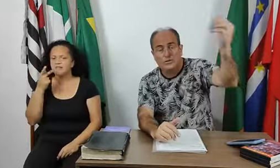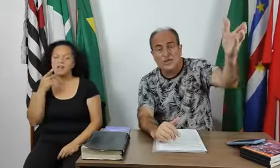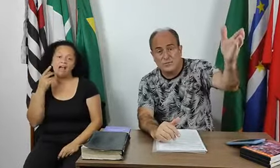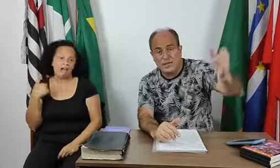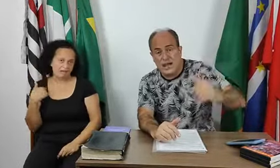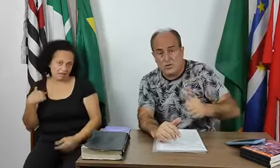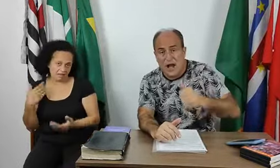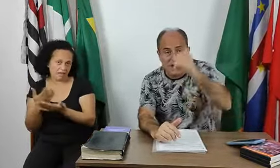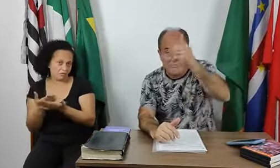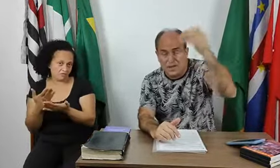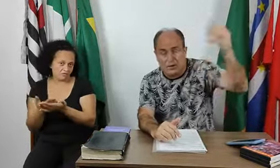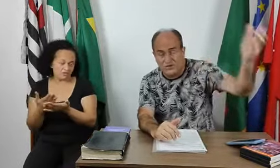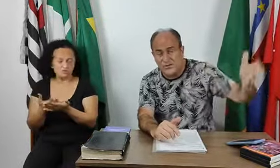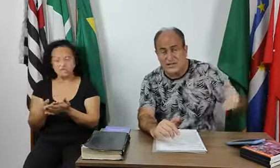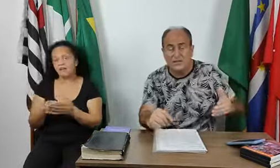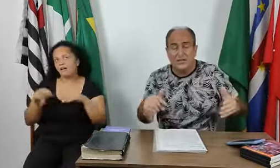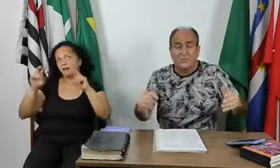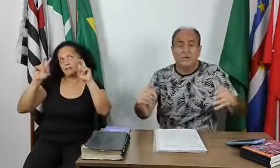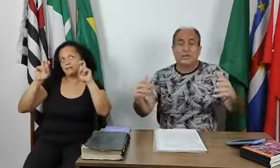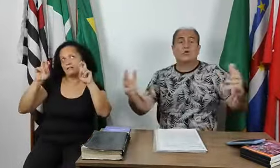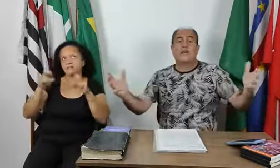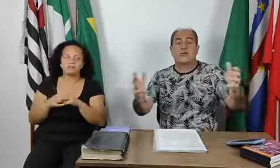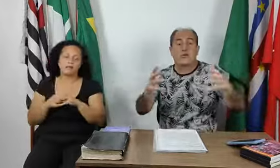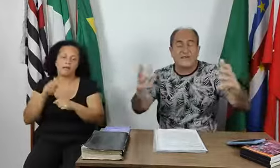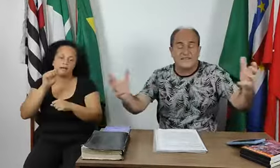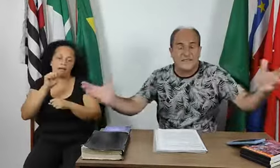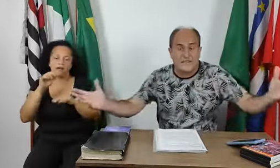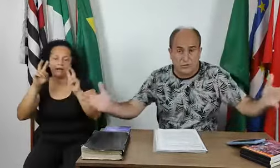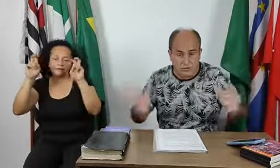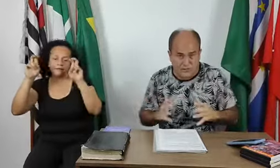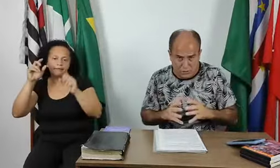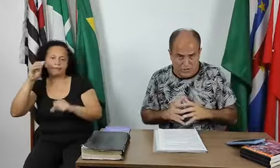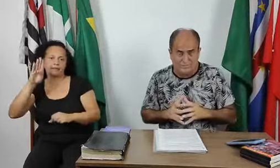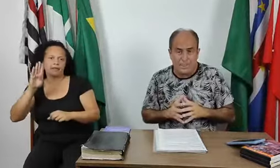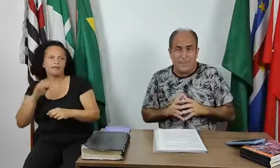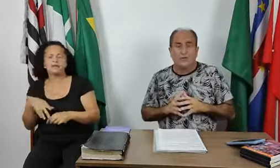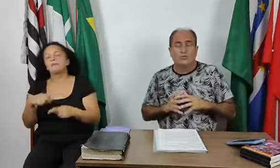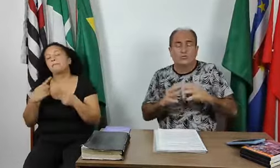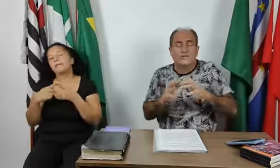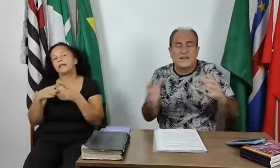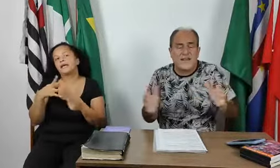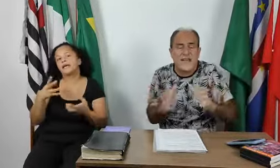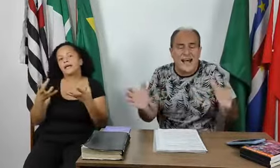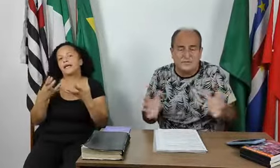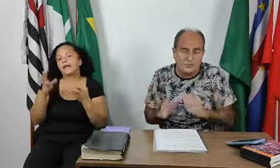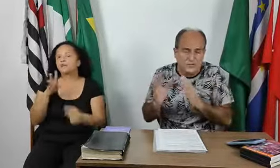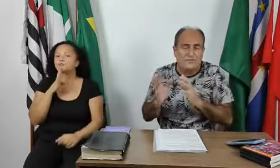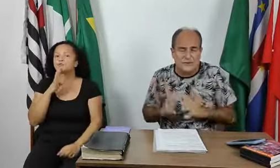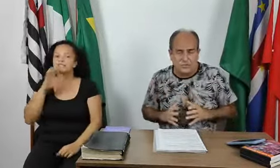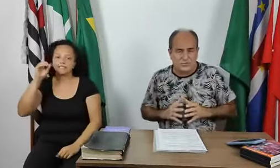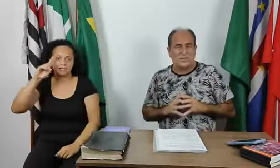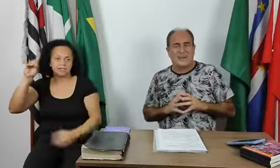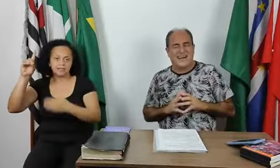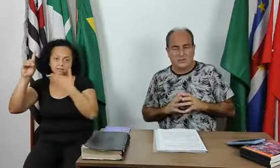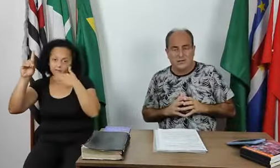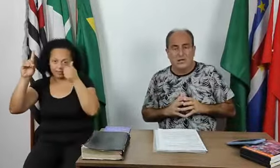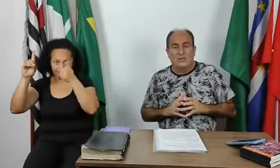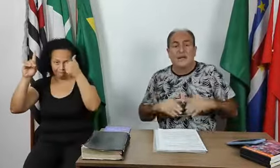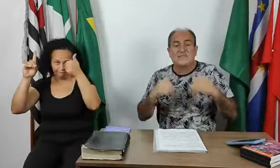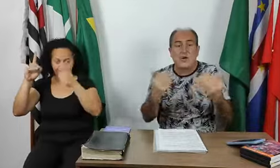o seminário A, B ou C, porque eu quero conhecer Deus melhor. Não estou dizendo que é errado você fazer um